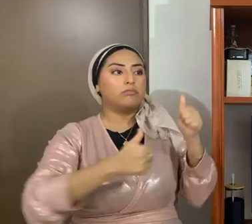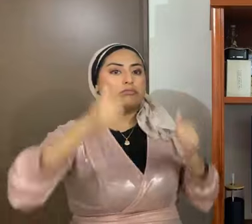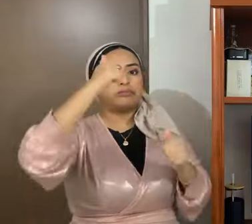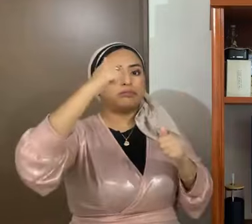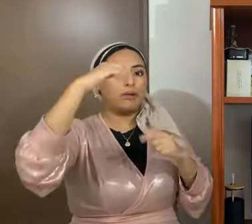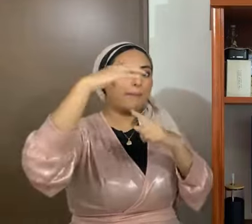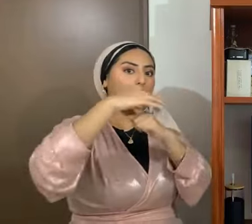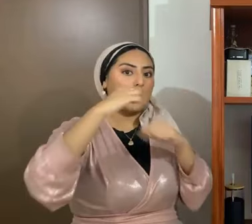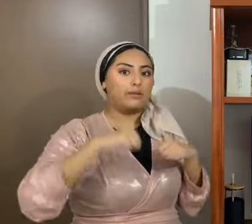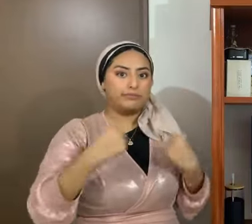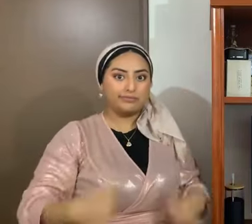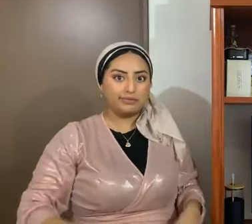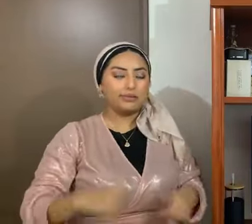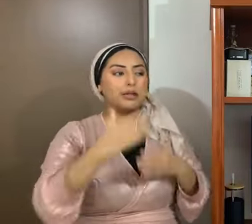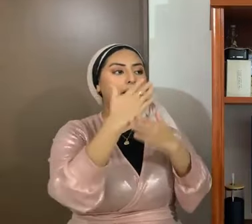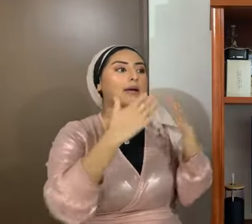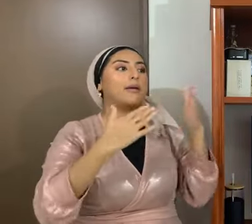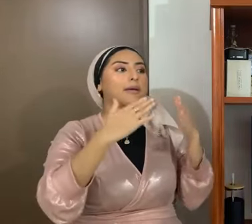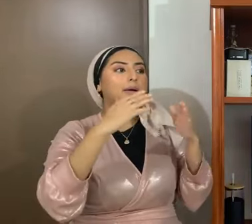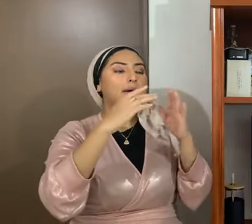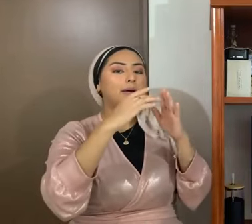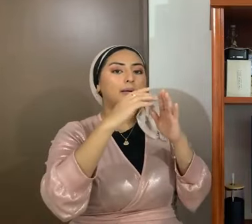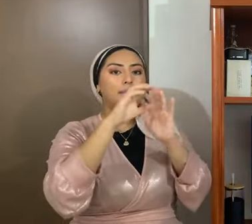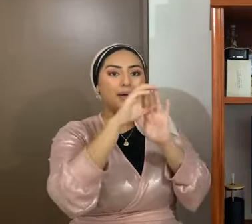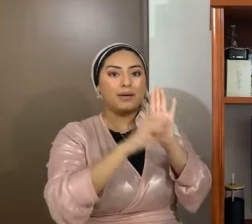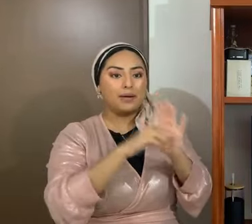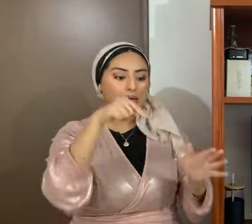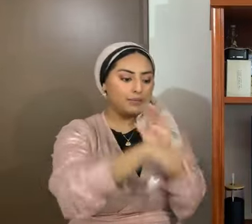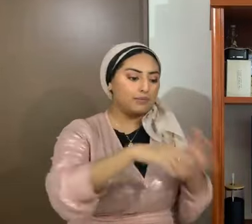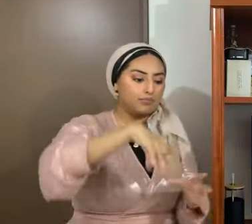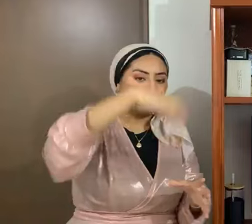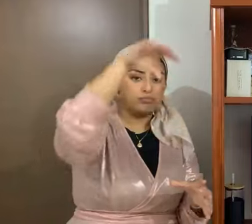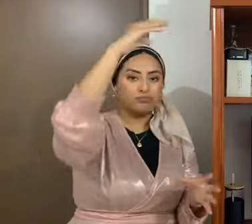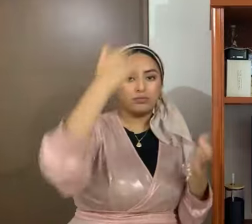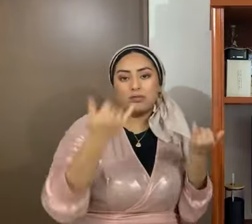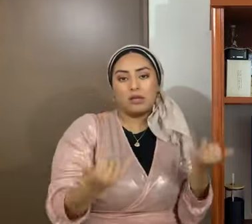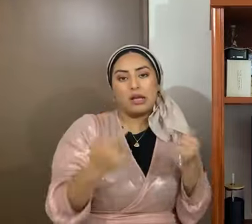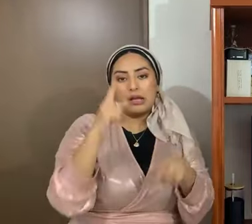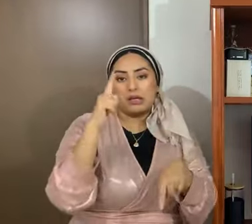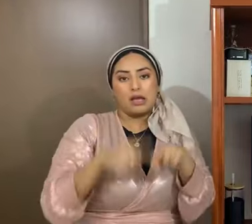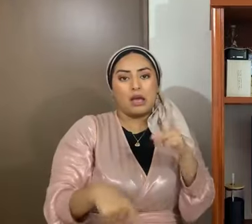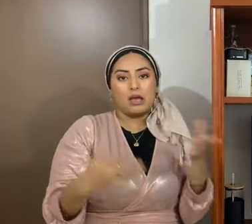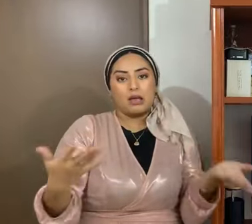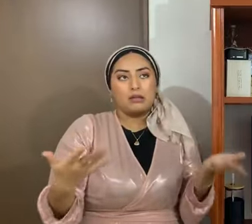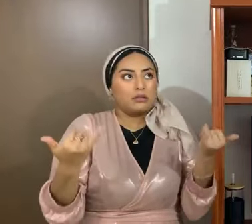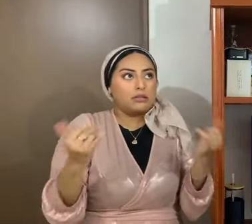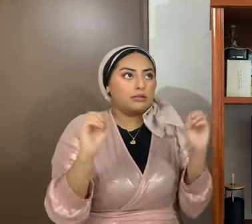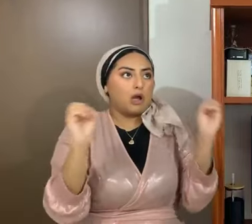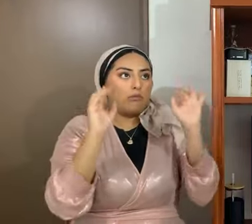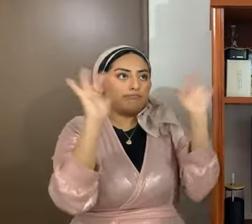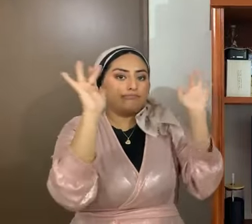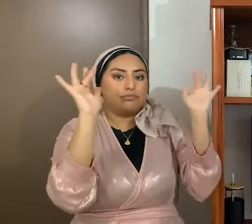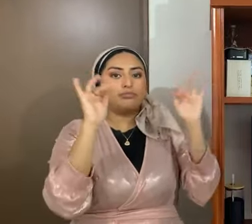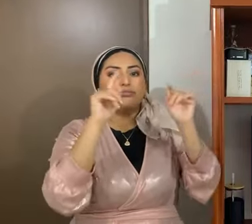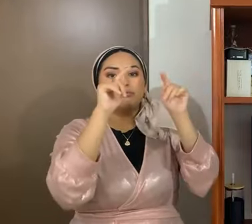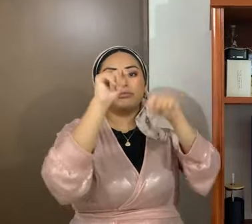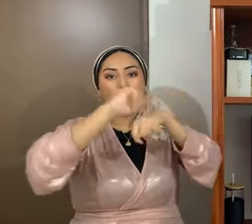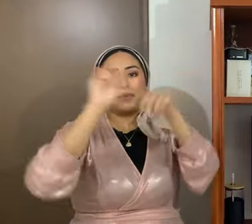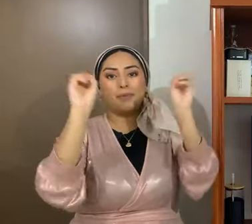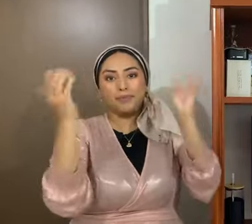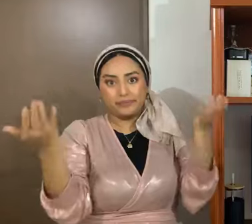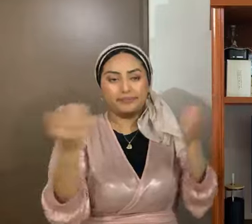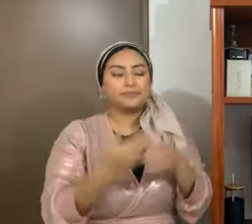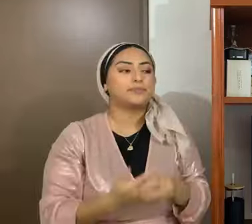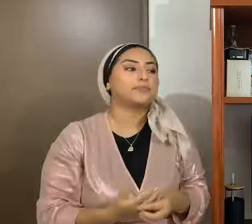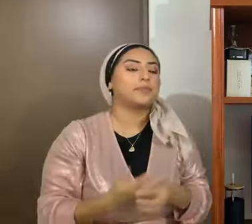Cohen, hay mandamientos para los sacrificios que hoy no se pueden cumplir porque no hay templo en Jerusalén.